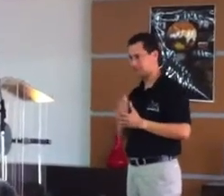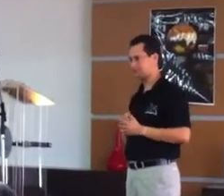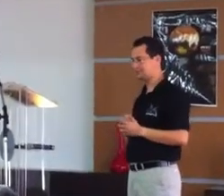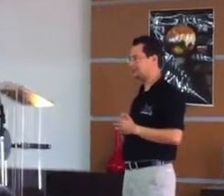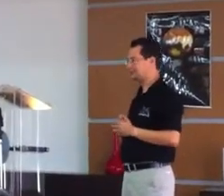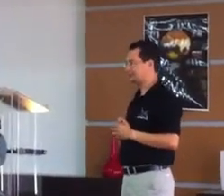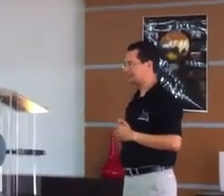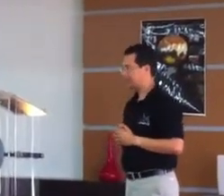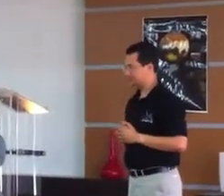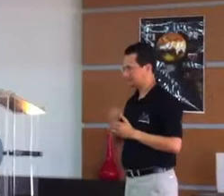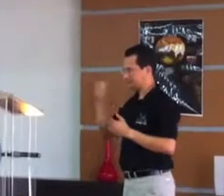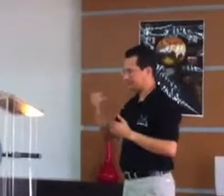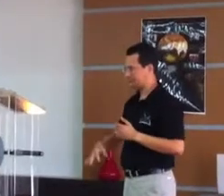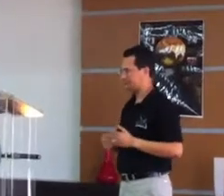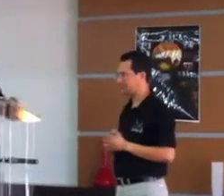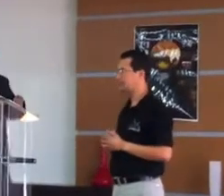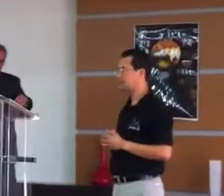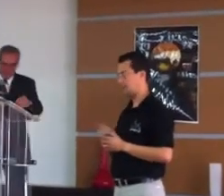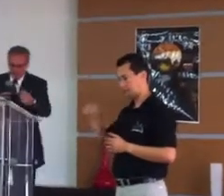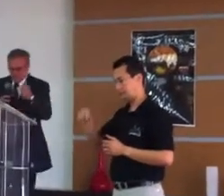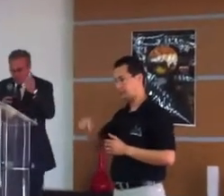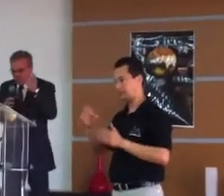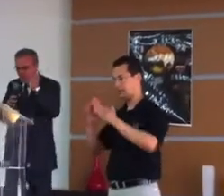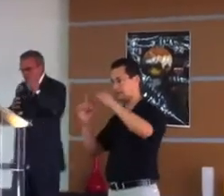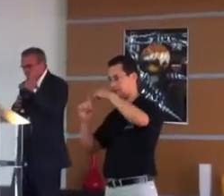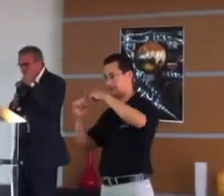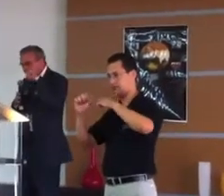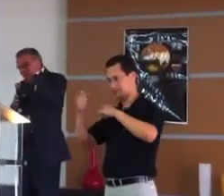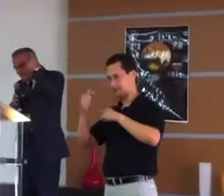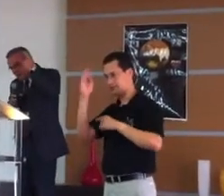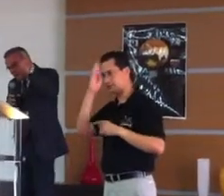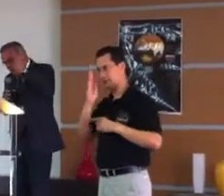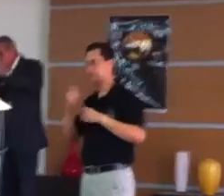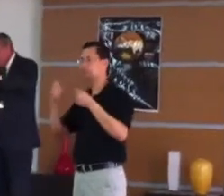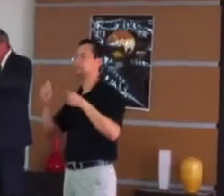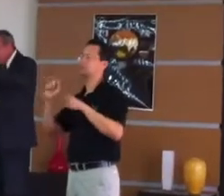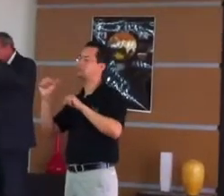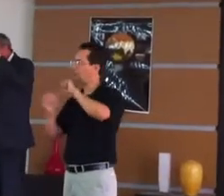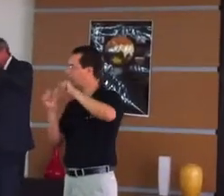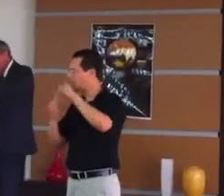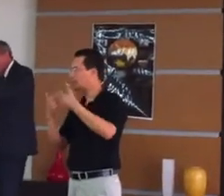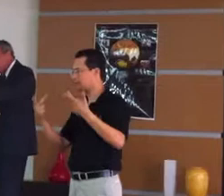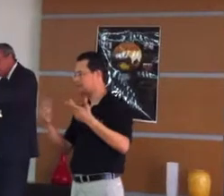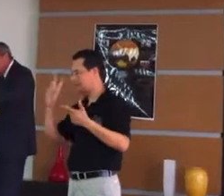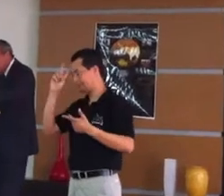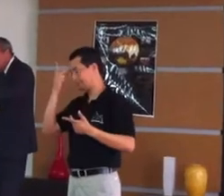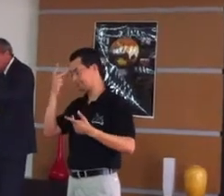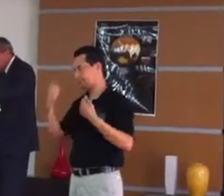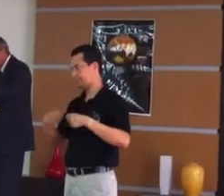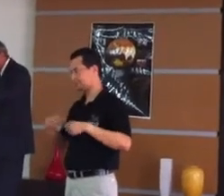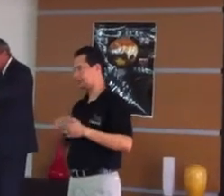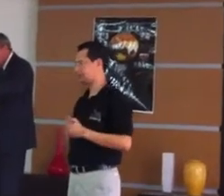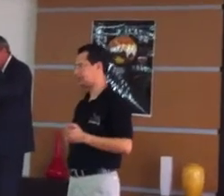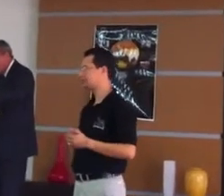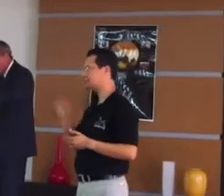E como Igreja, nós temos que mudar completamente a maneira de Deus. Veja o que ela diz. É seu desígnio que em todo lar, em toda igreja, em